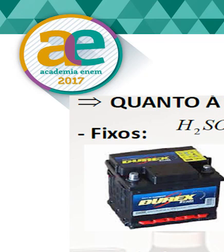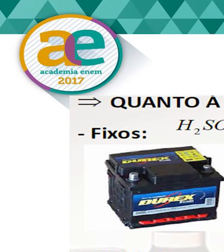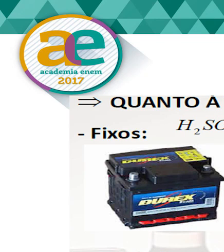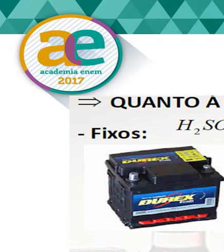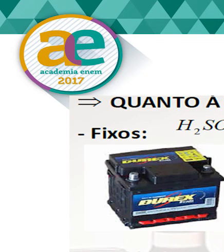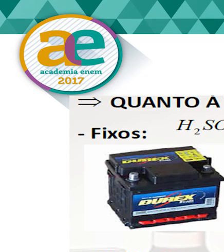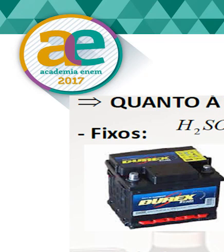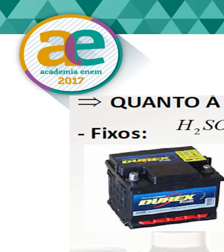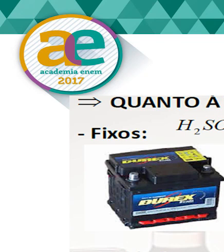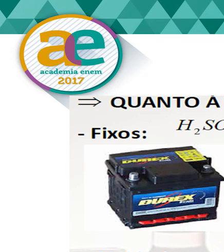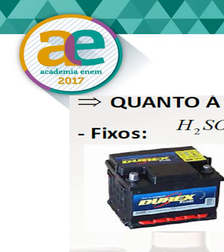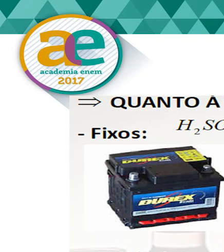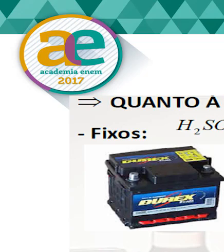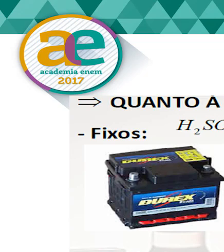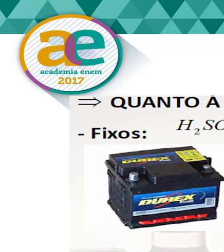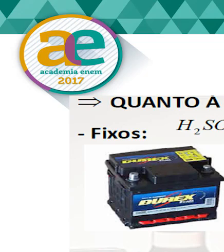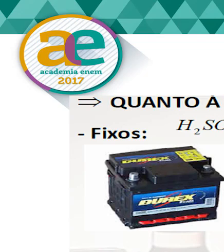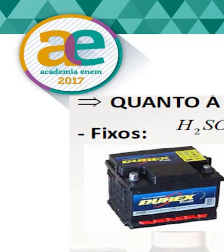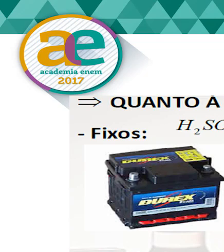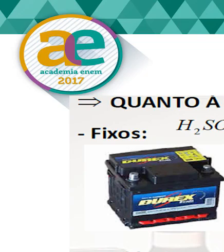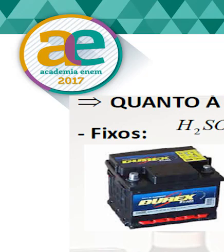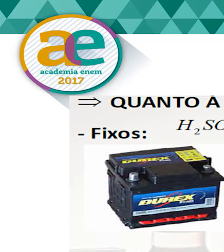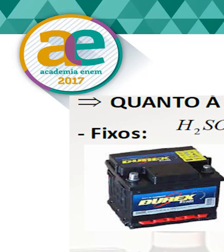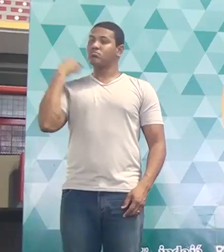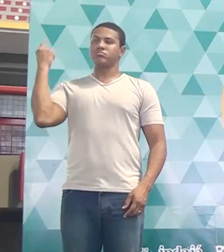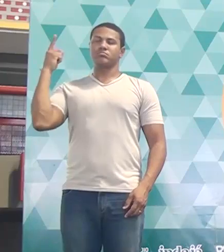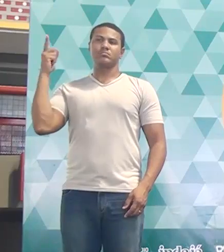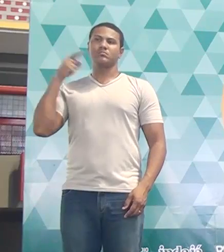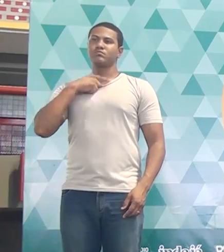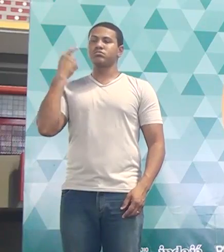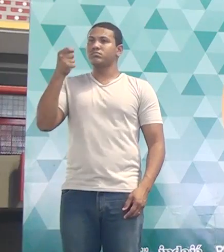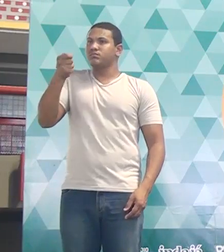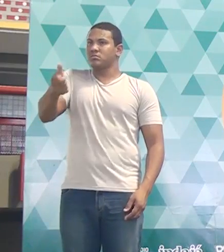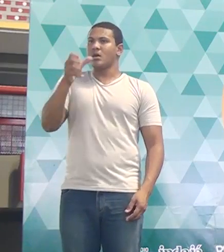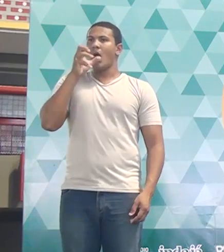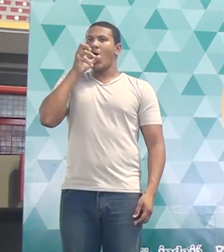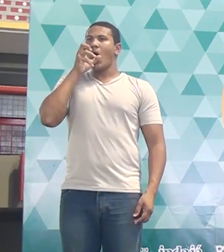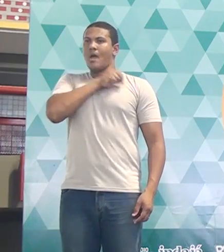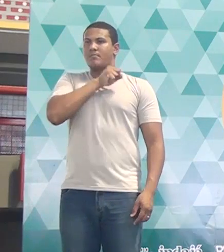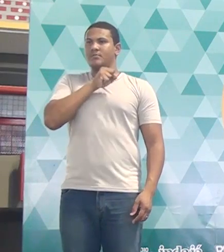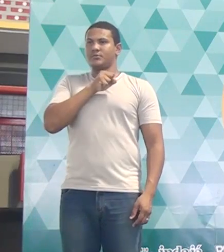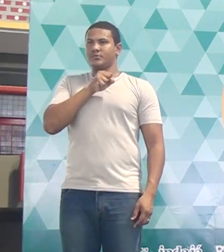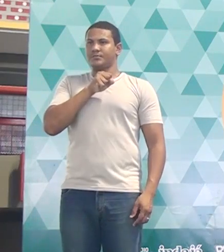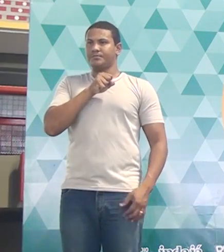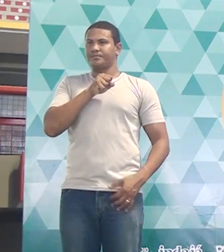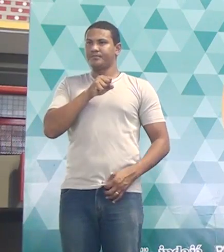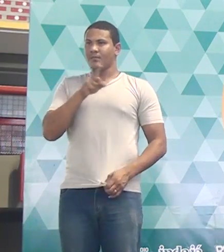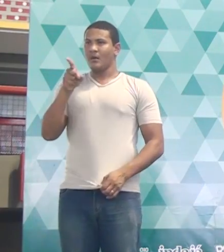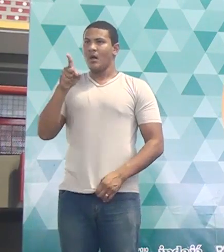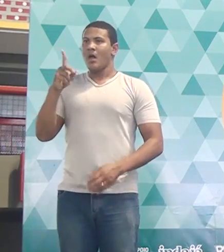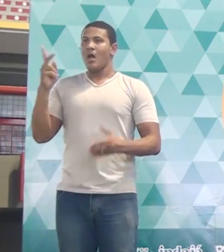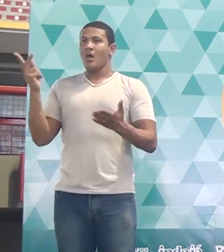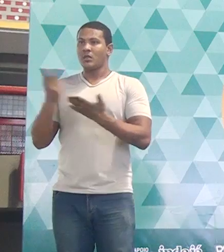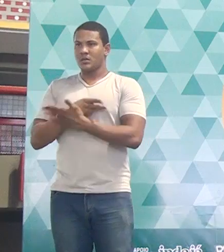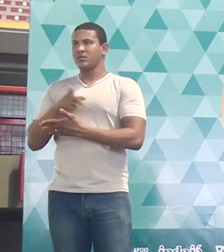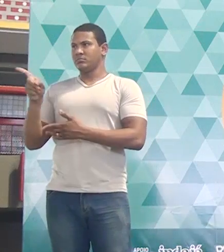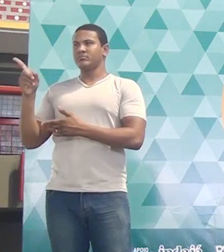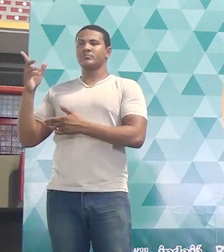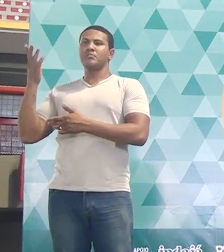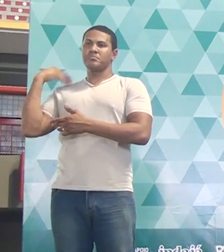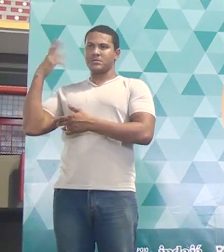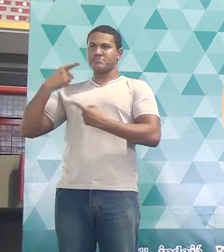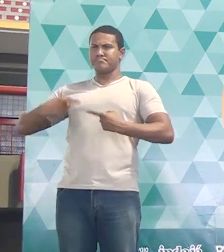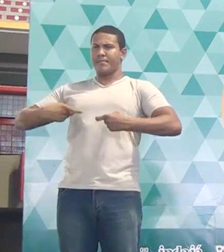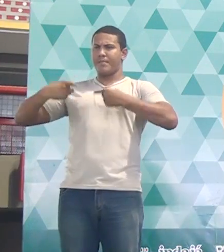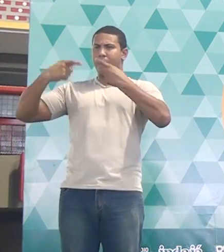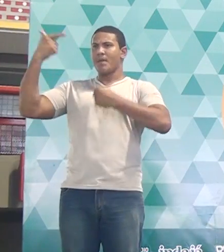muito letal. Ele mata por asfixia rapidinho qualquer pessoa. Ele foi muito usado na Segunda Guerra